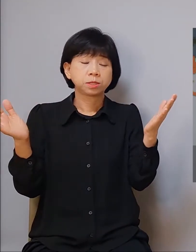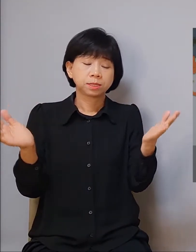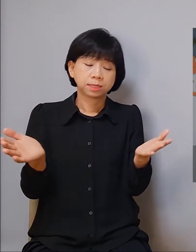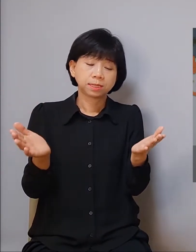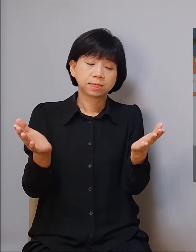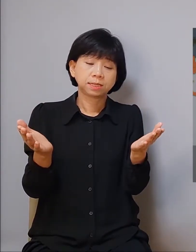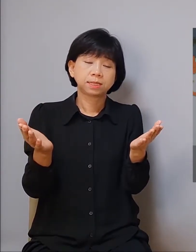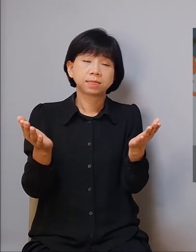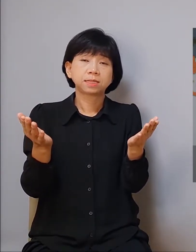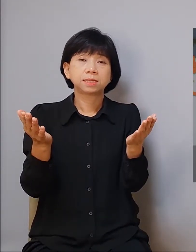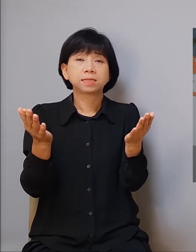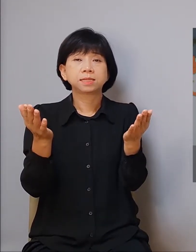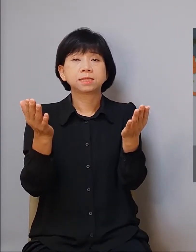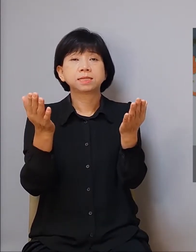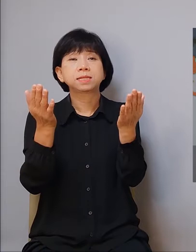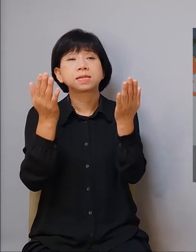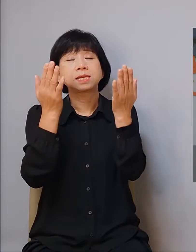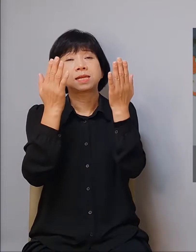찬송